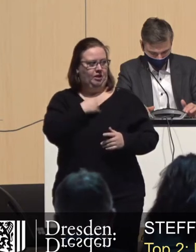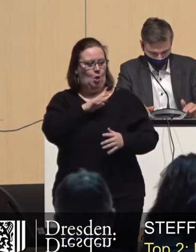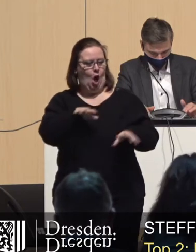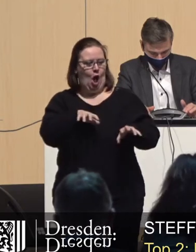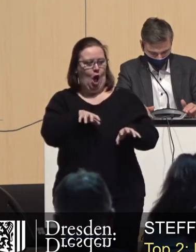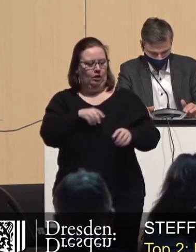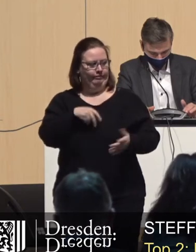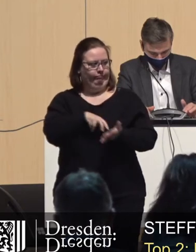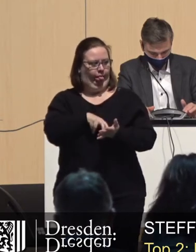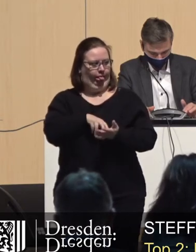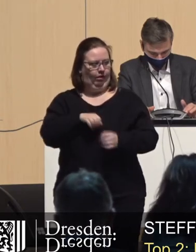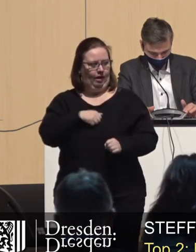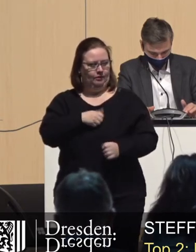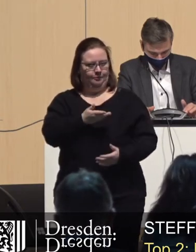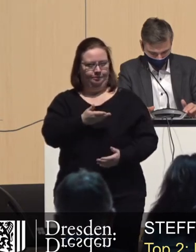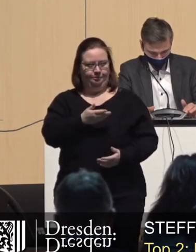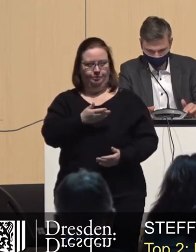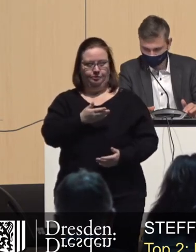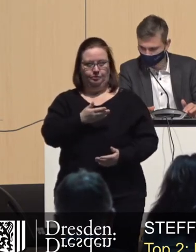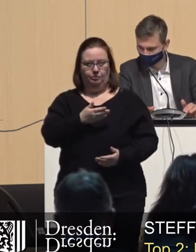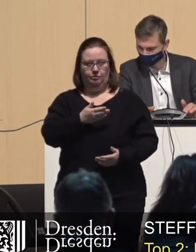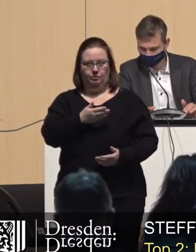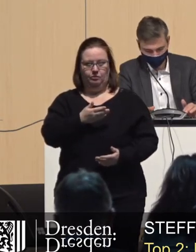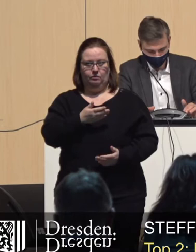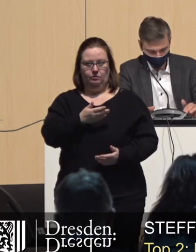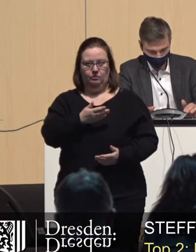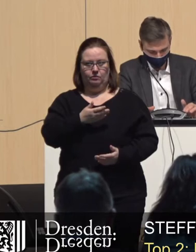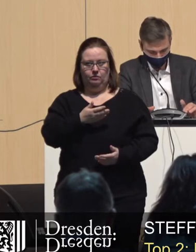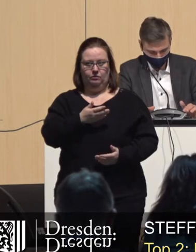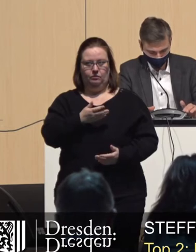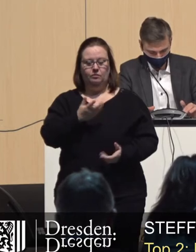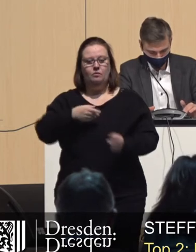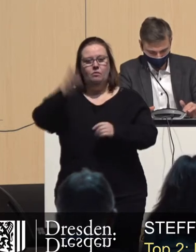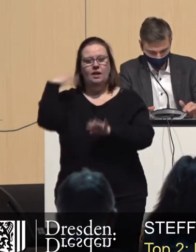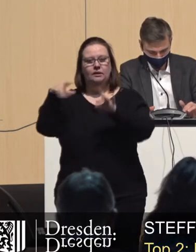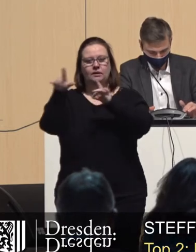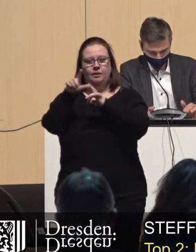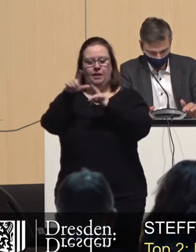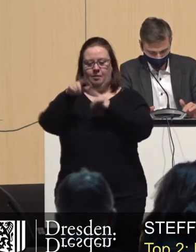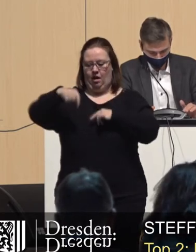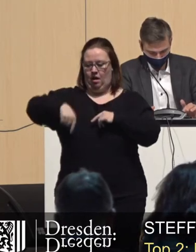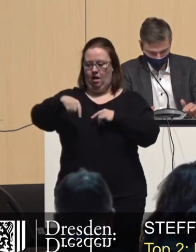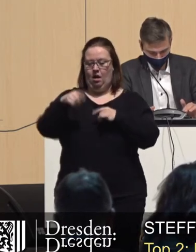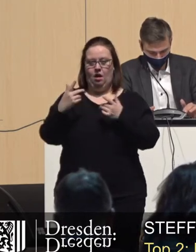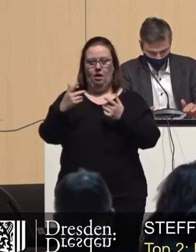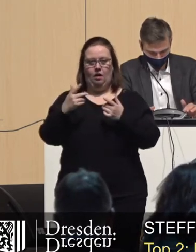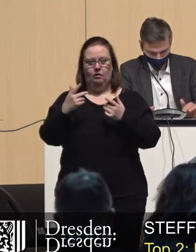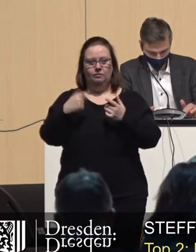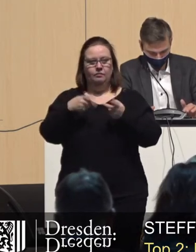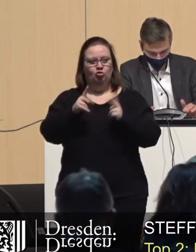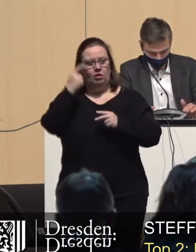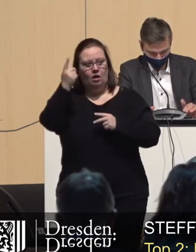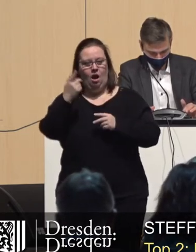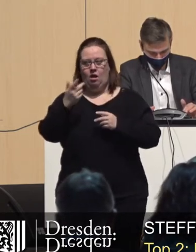durchgehen. Ich nenne es Mut, und zwar seit September haben wir hier im